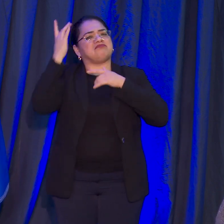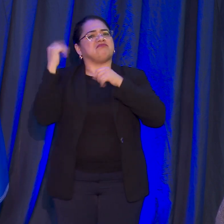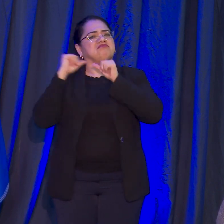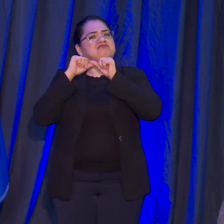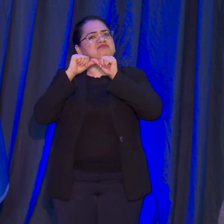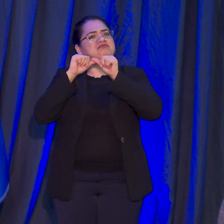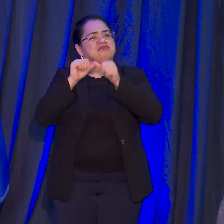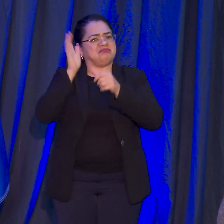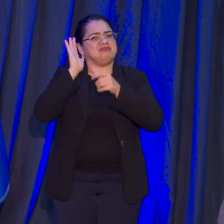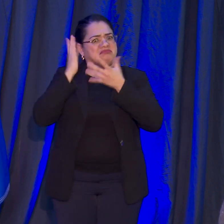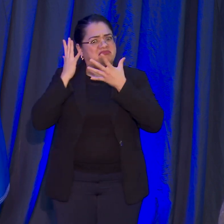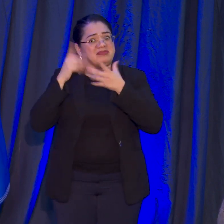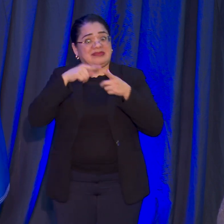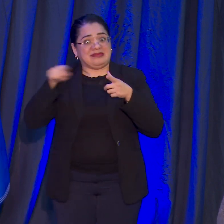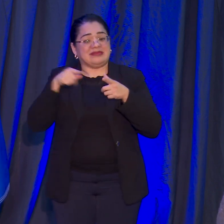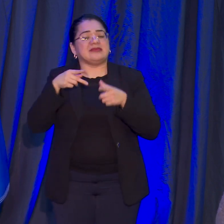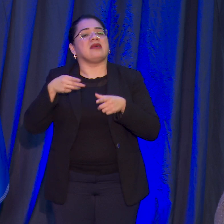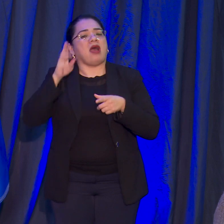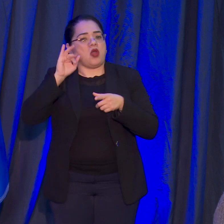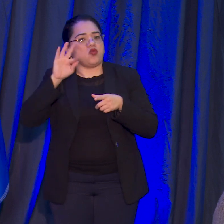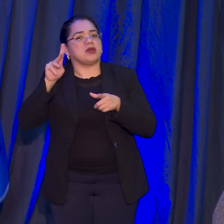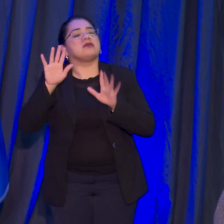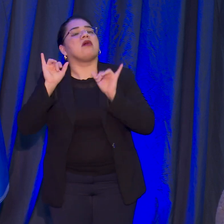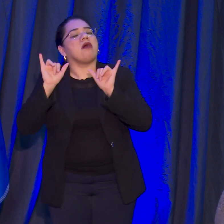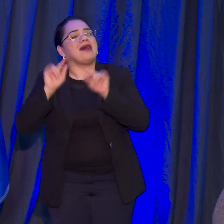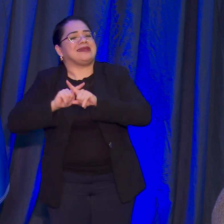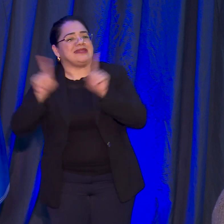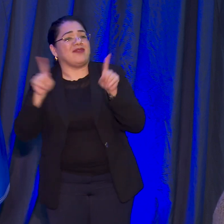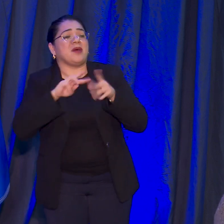detectar COVID-19.